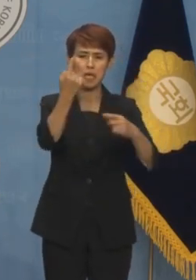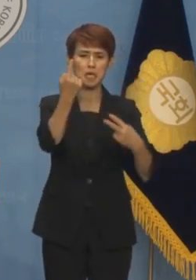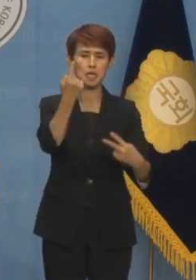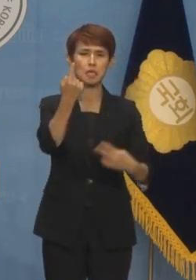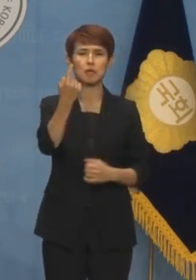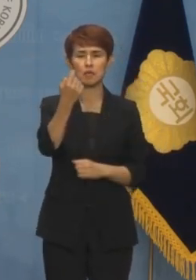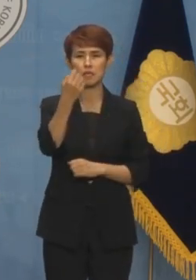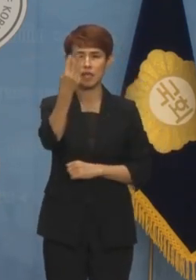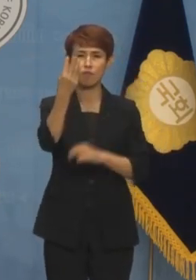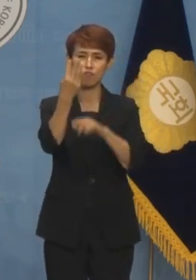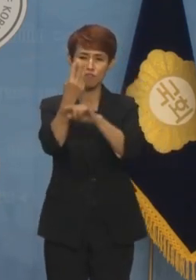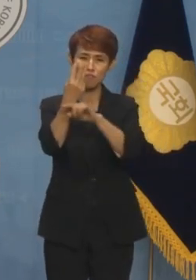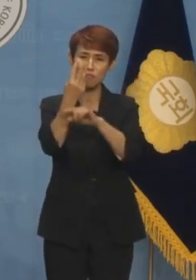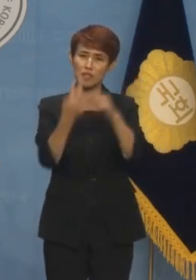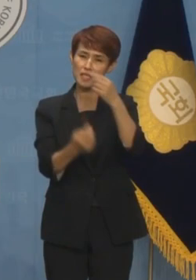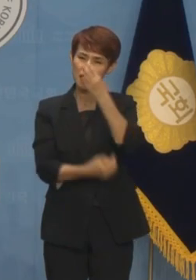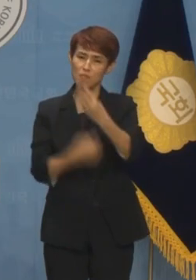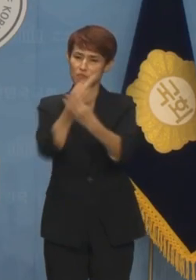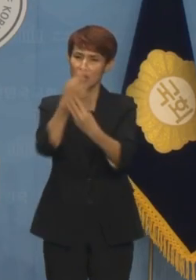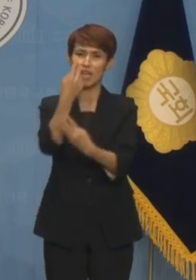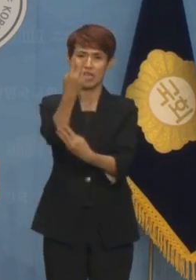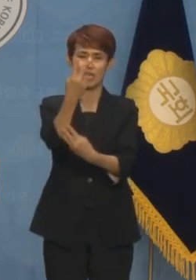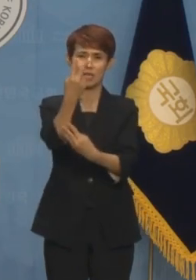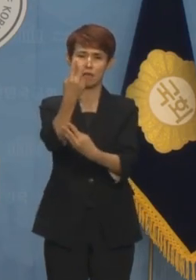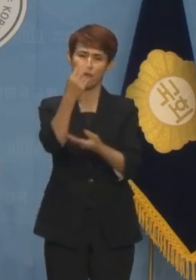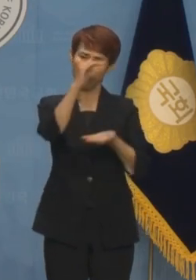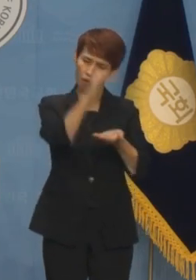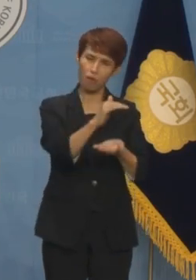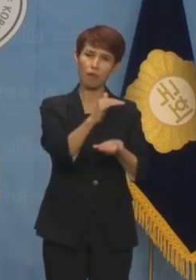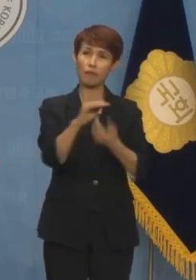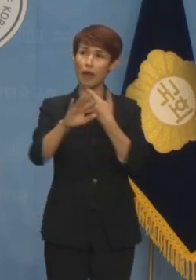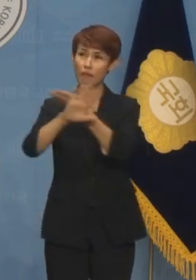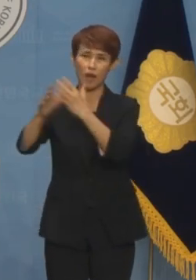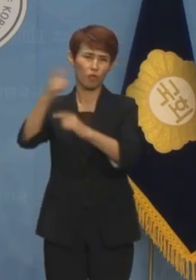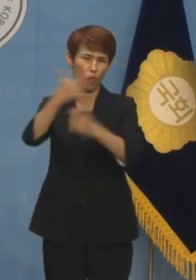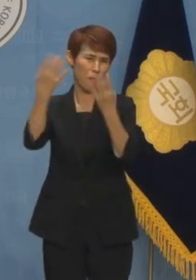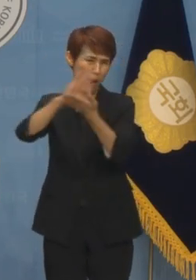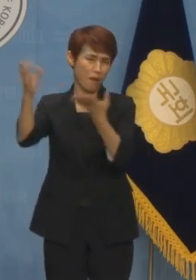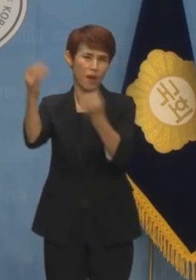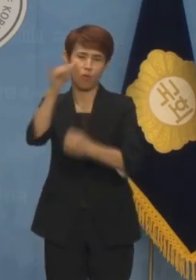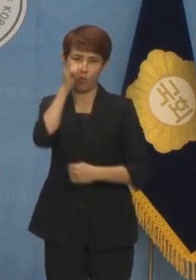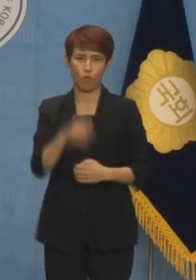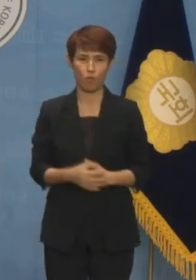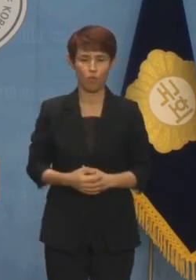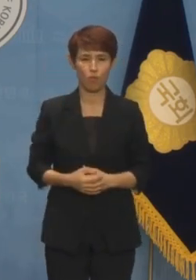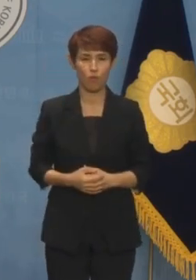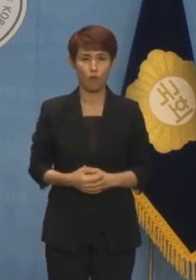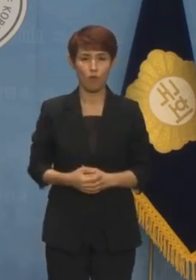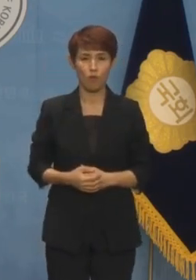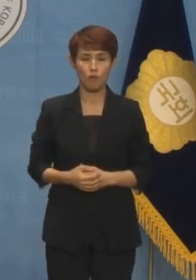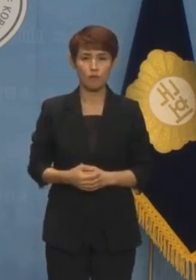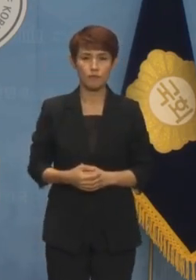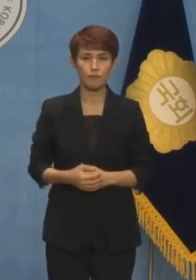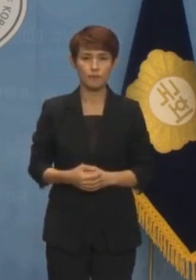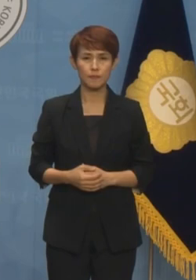낮은 수준을 유지를 했습니다. 이렇게 절제된 재정 지출과 국채 발행을